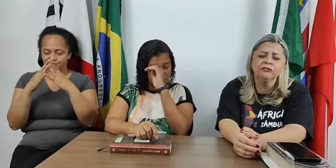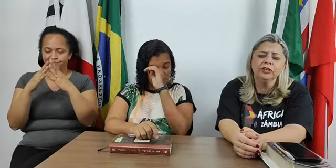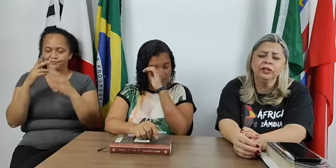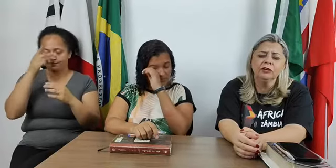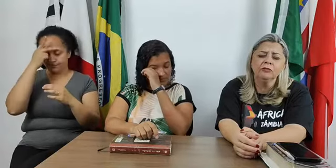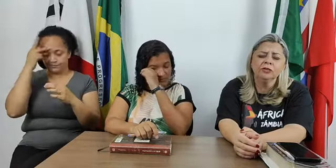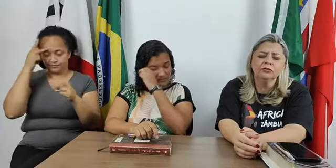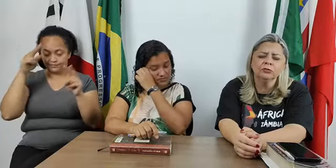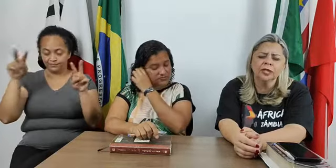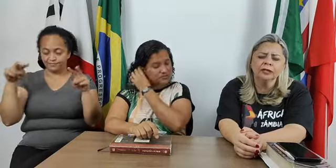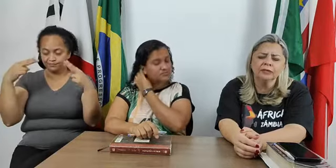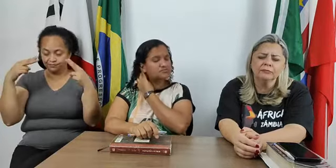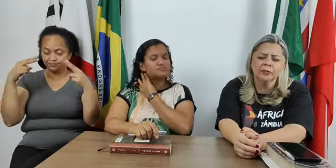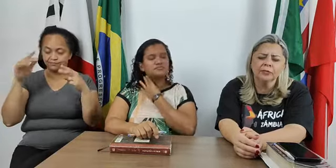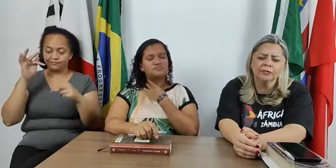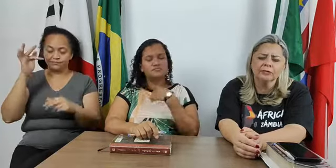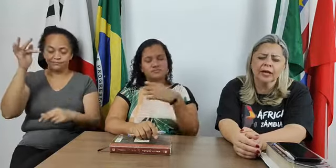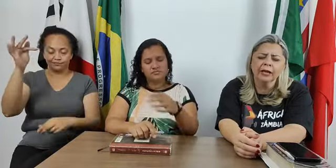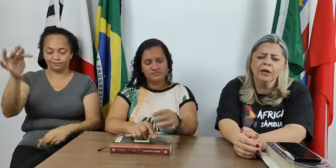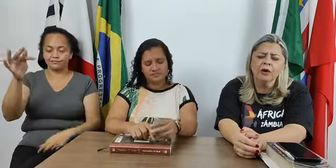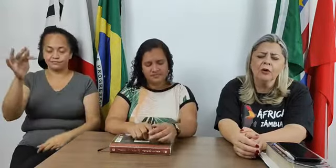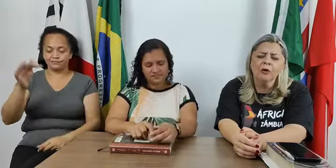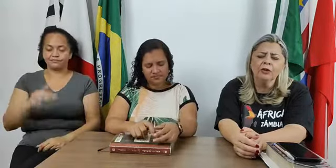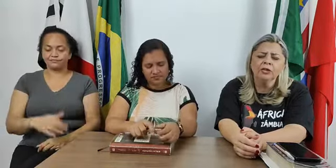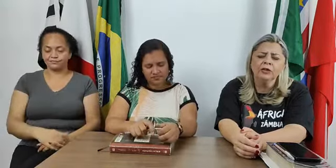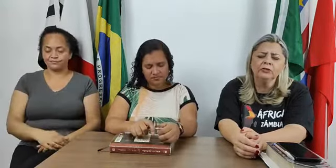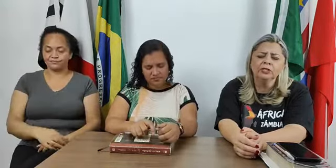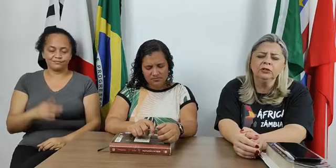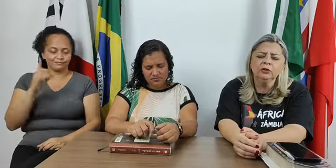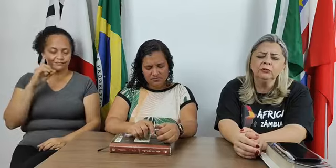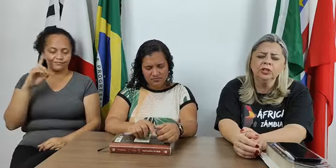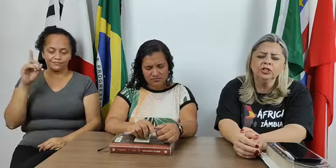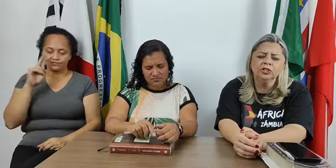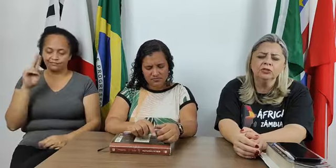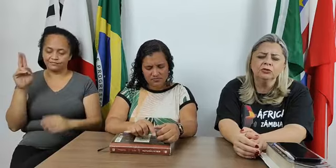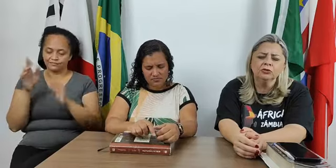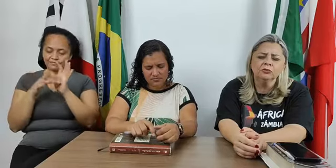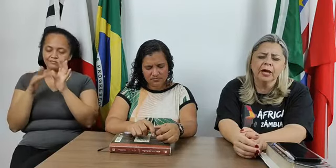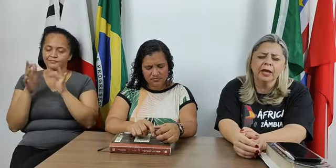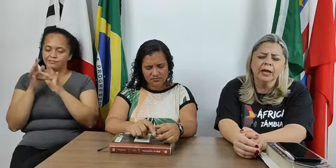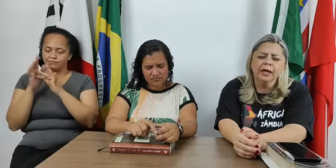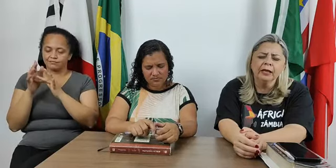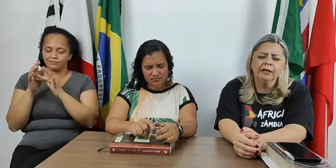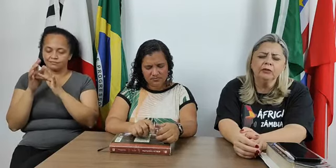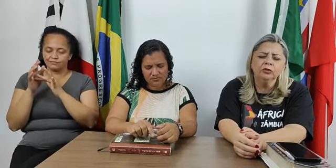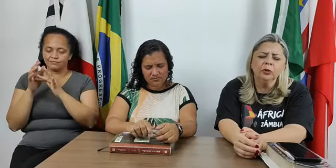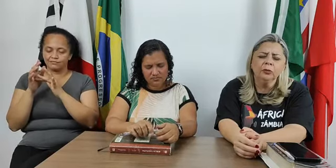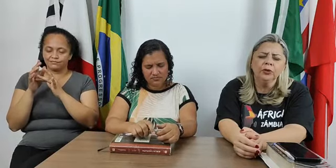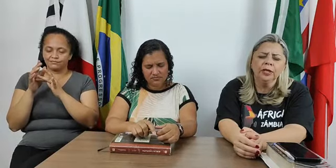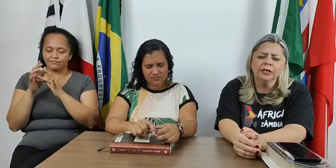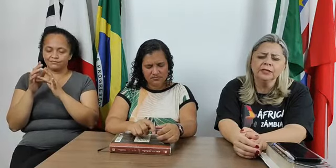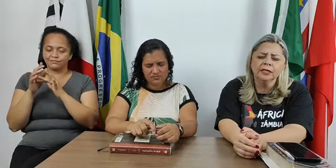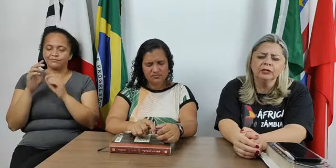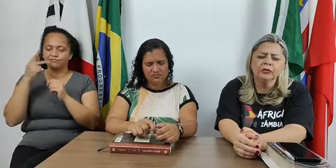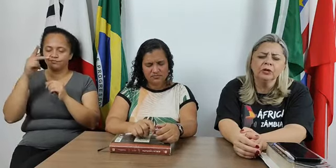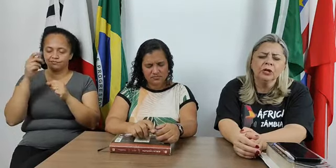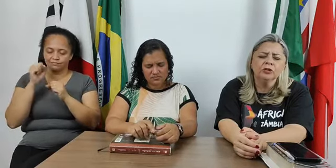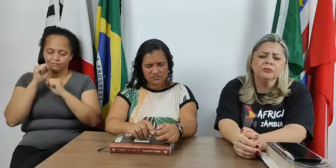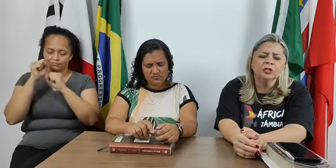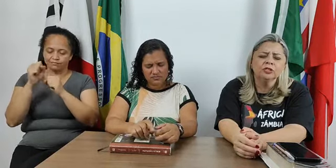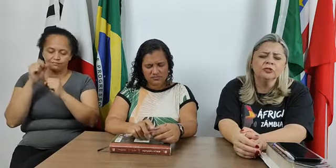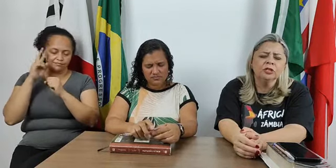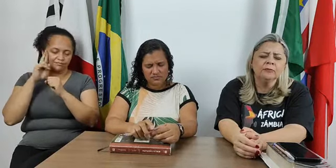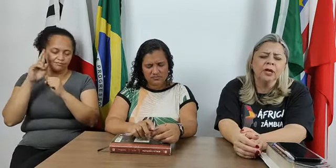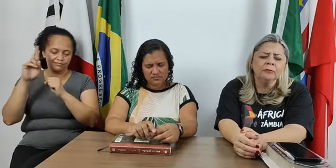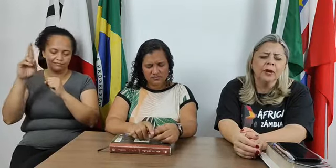que virão a escutar depois, Pai. Oh Deus, em nome de Jesus, Pai, entra com Teu poder, Senhor.